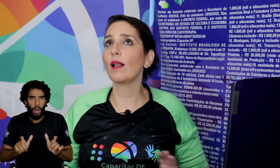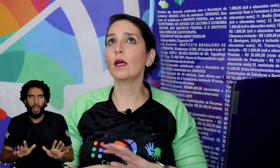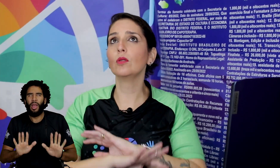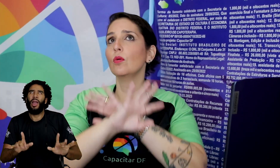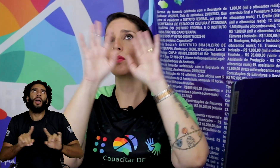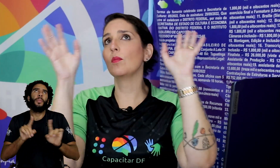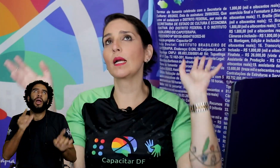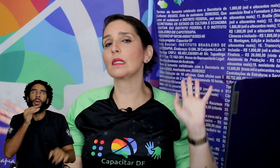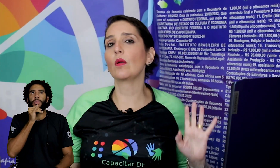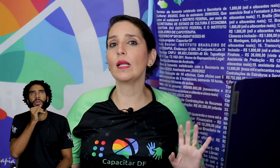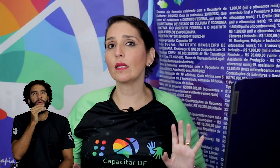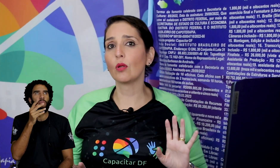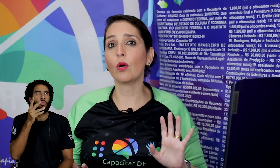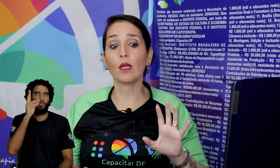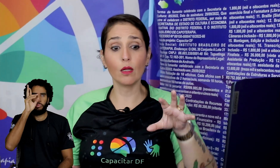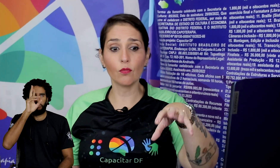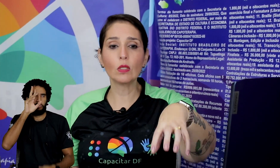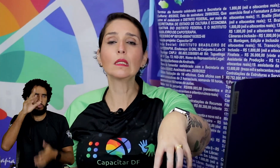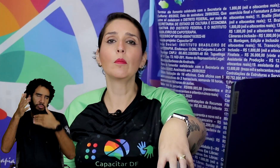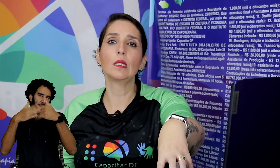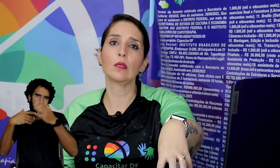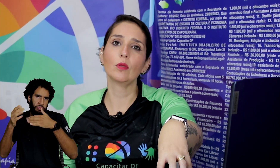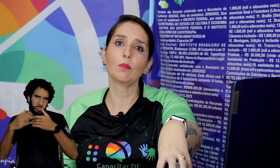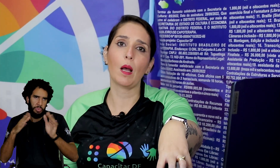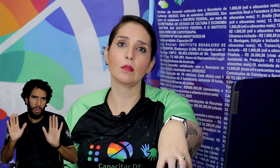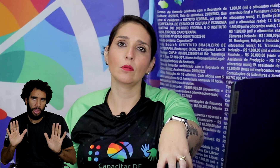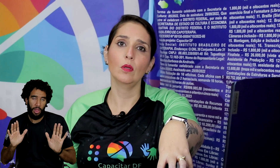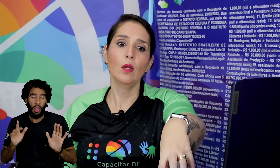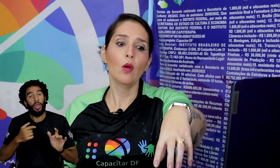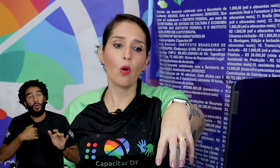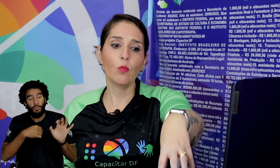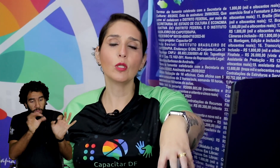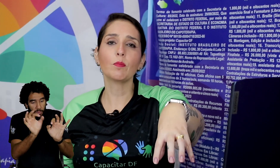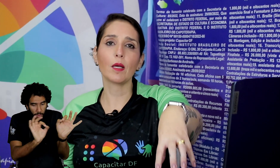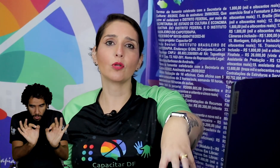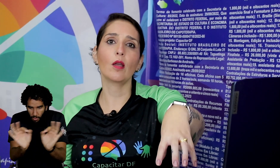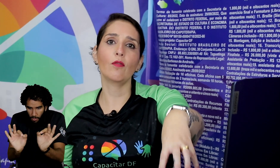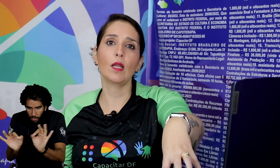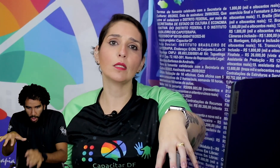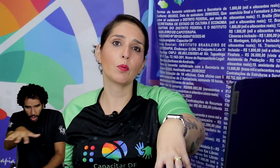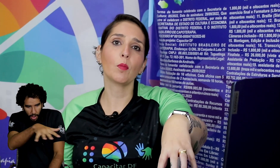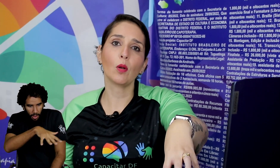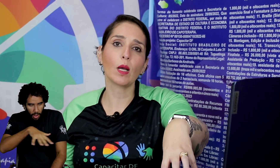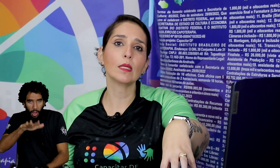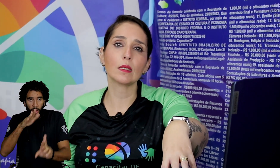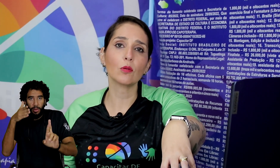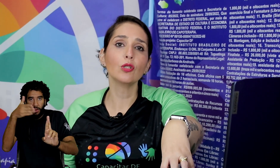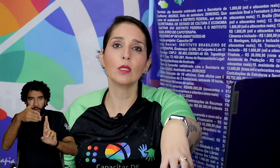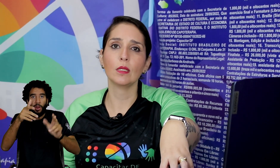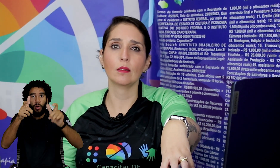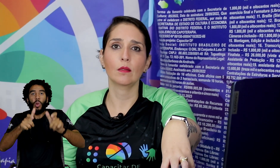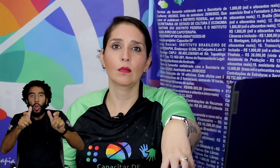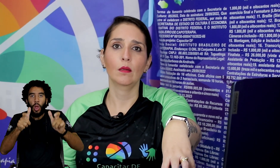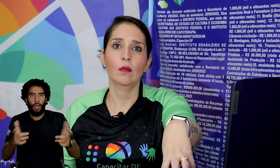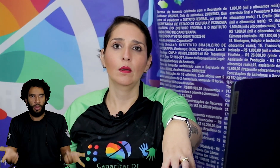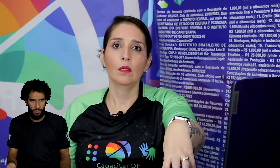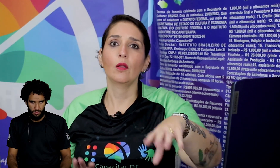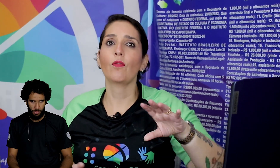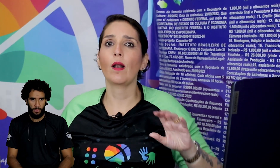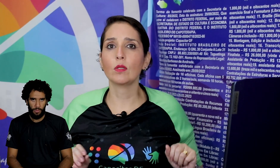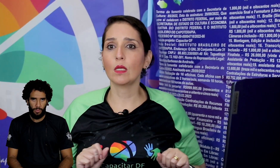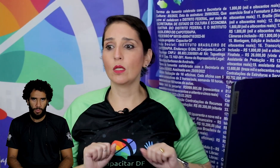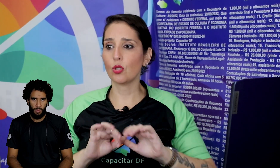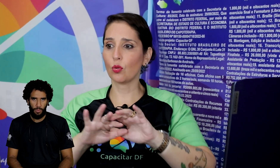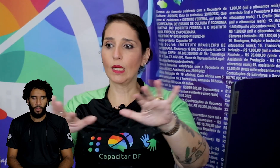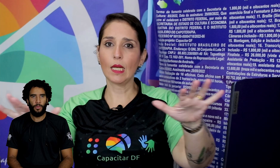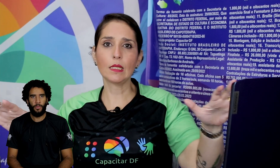estou falando uma questão aleatória, eu vou estabelecer um espaço, como um espaço de referência para uma localização X. De eu